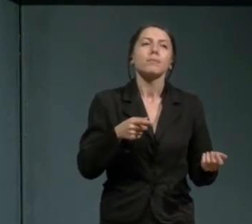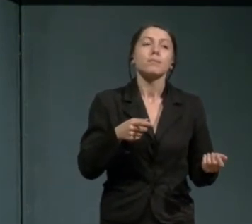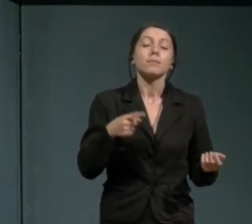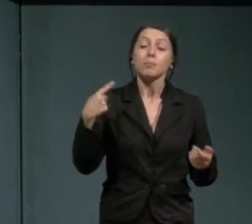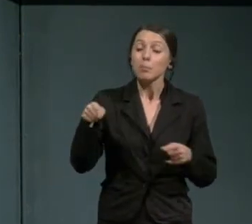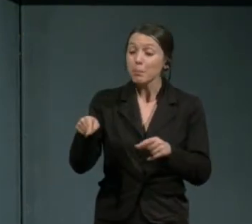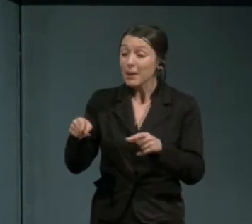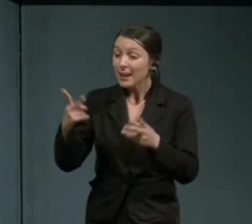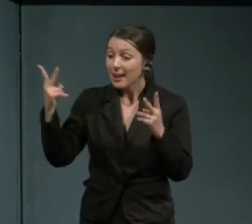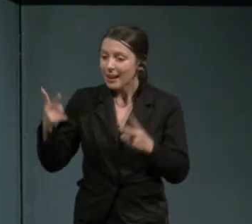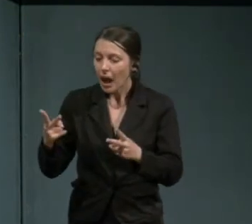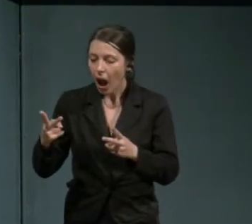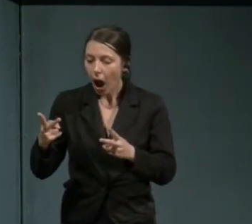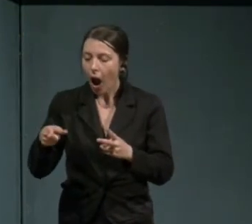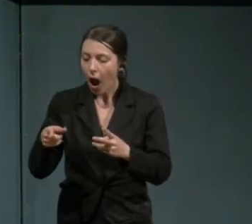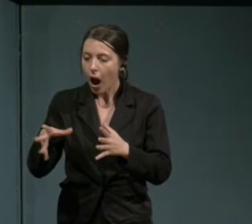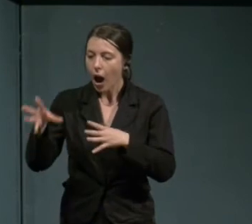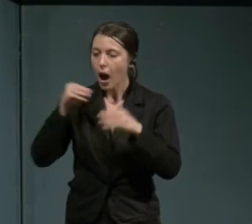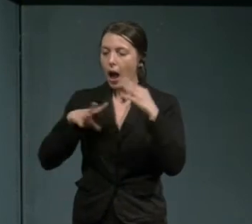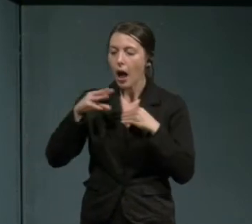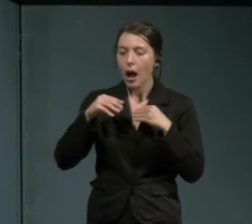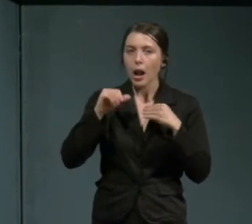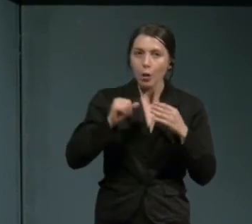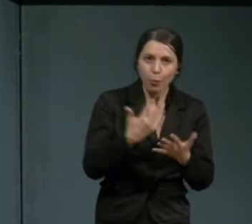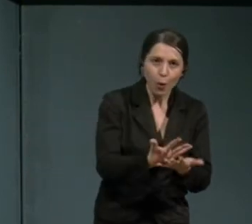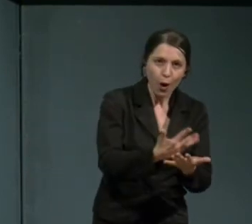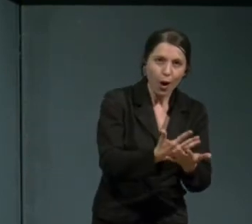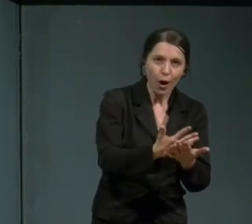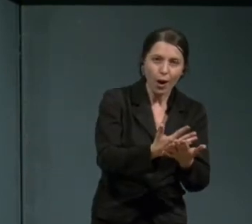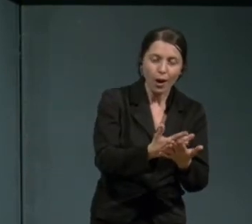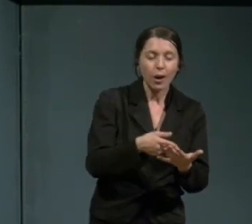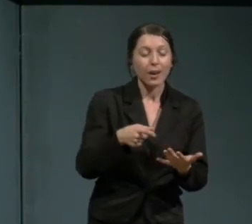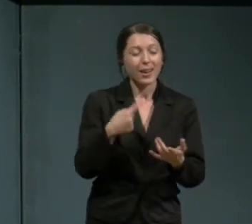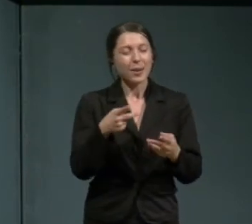poteva nascere il romanzo la scena romanzesca